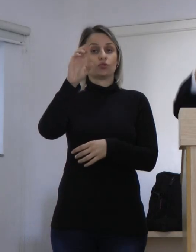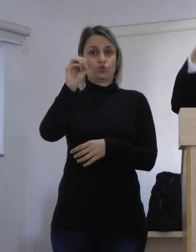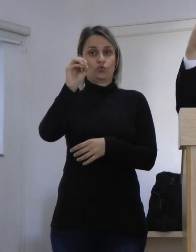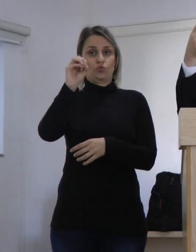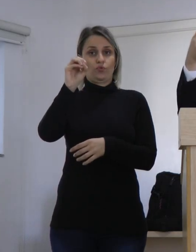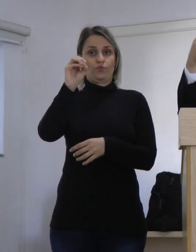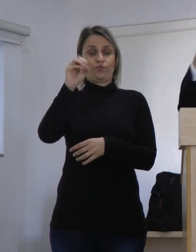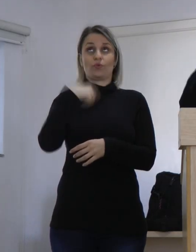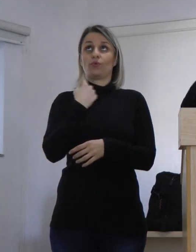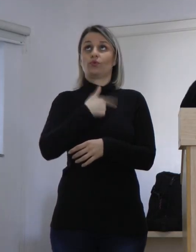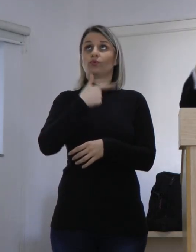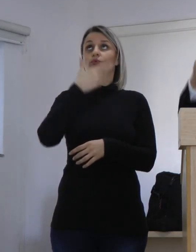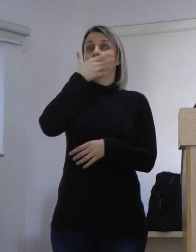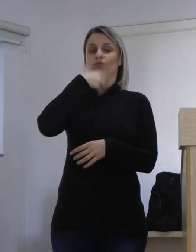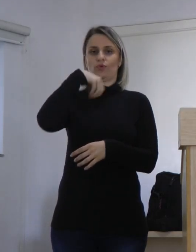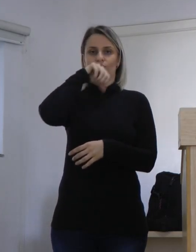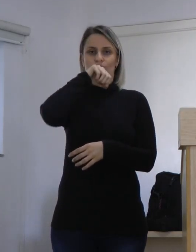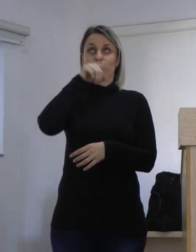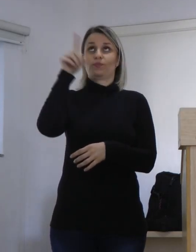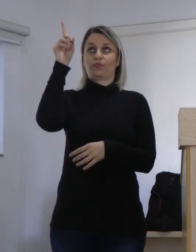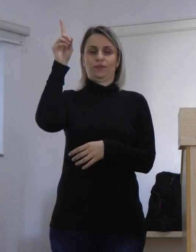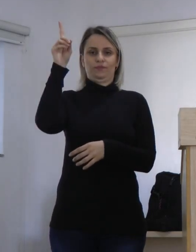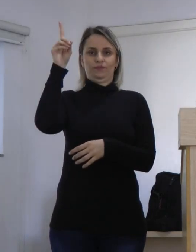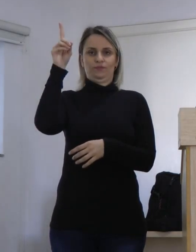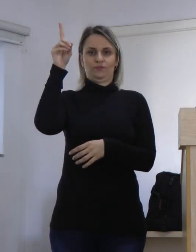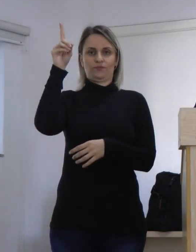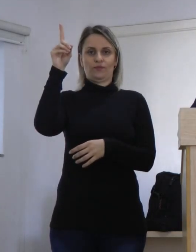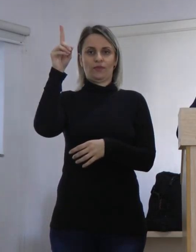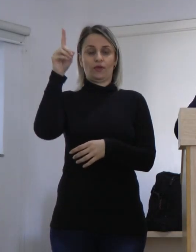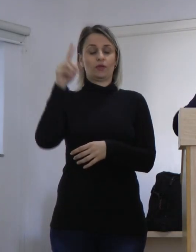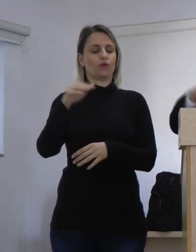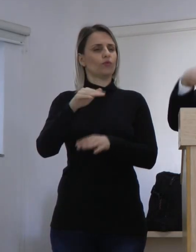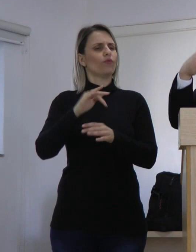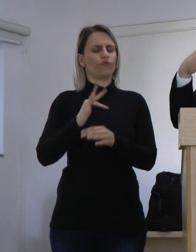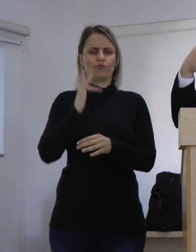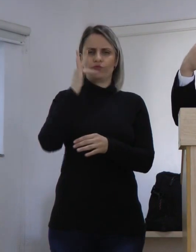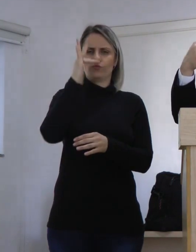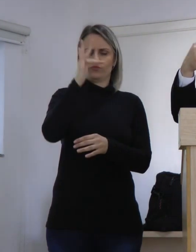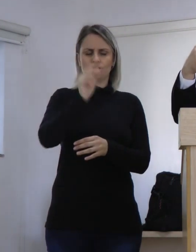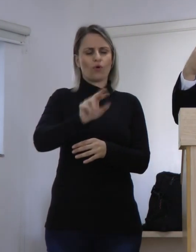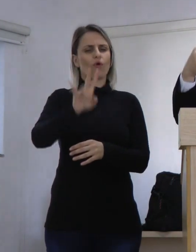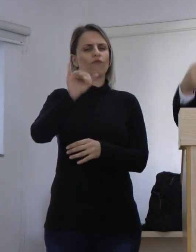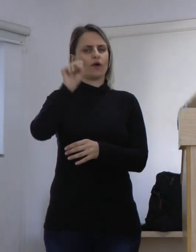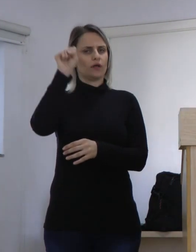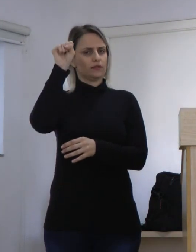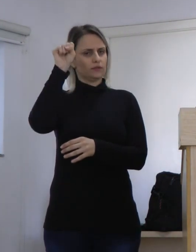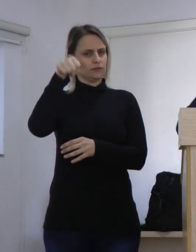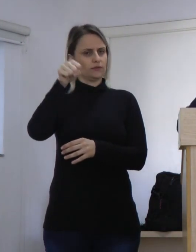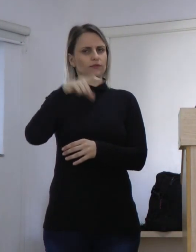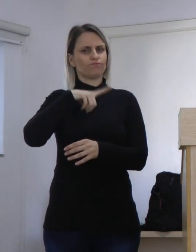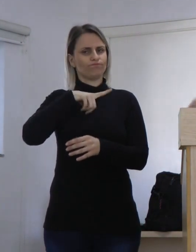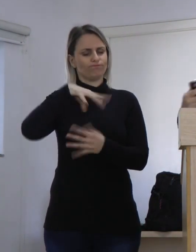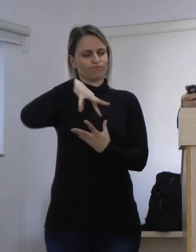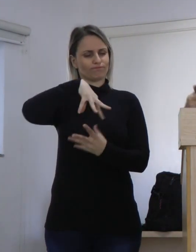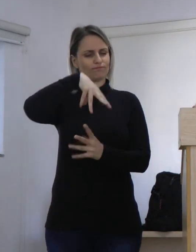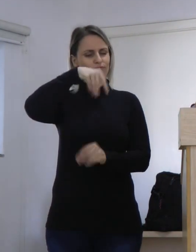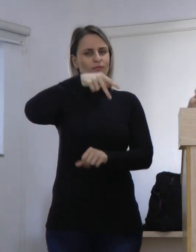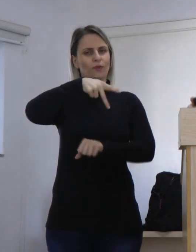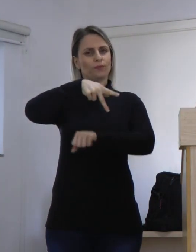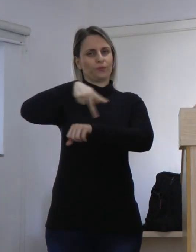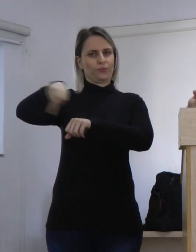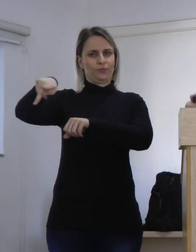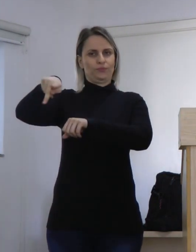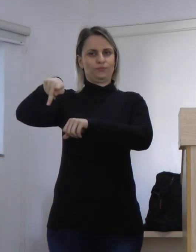puros, anjos, mais cedo ou mais tarde. Então, seremos ministros do nosso Pai. Olha que motivo